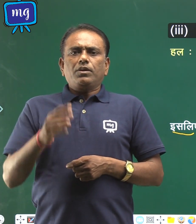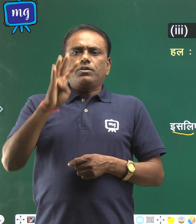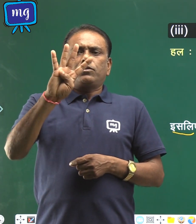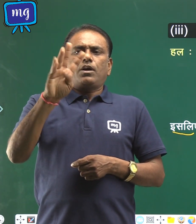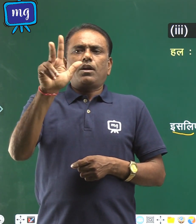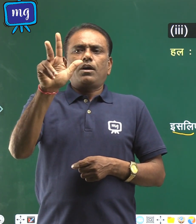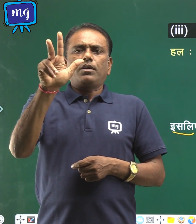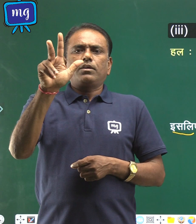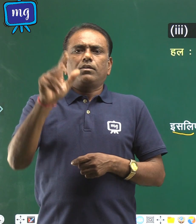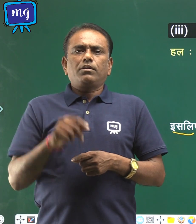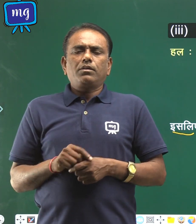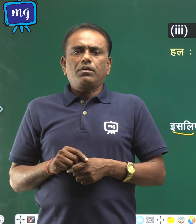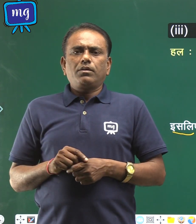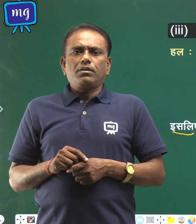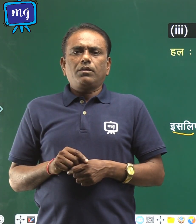48